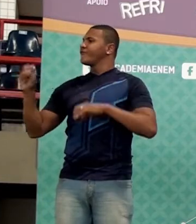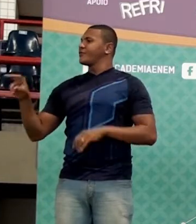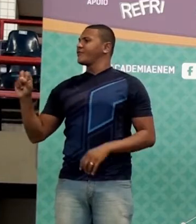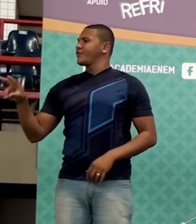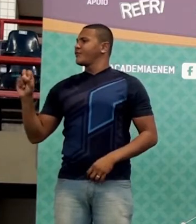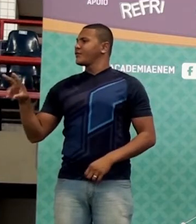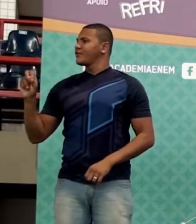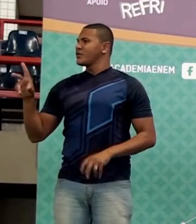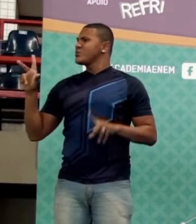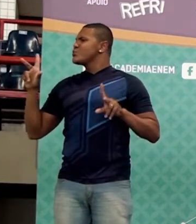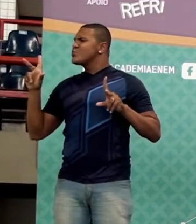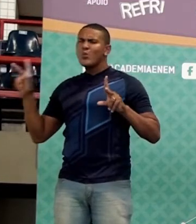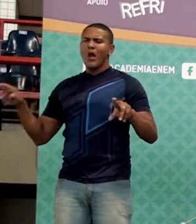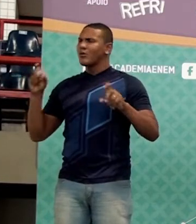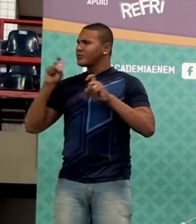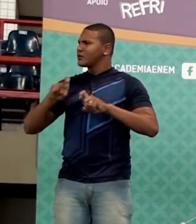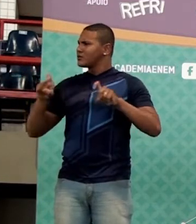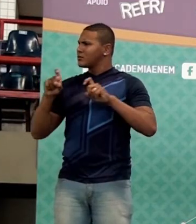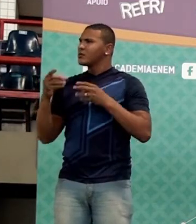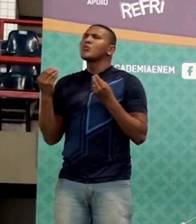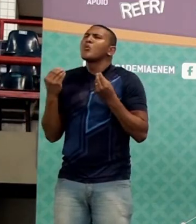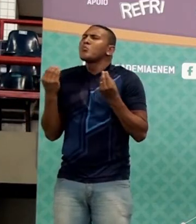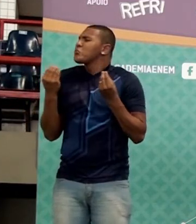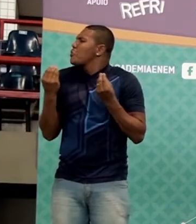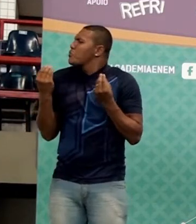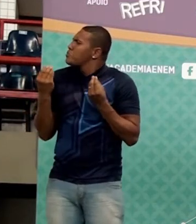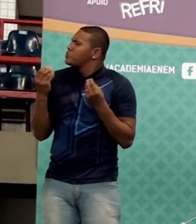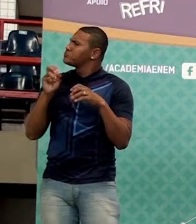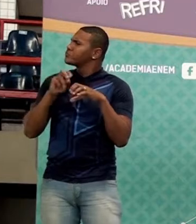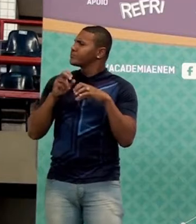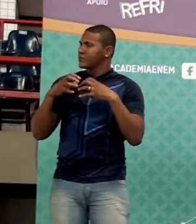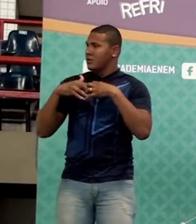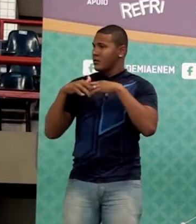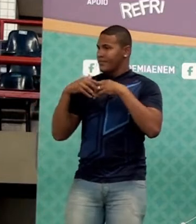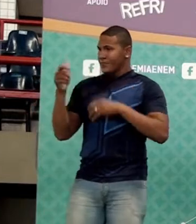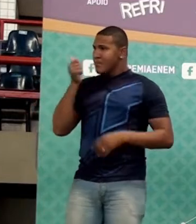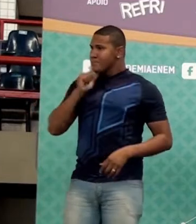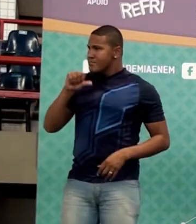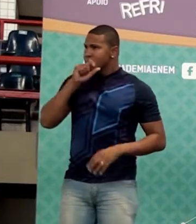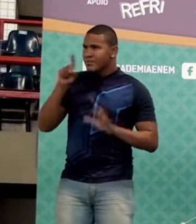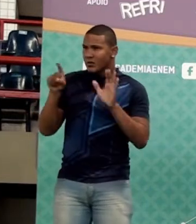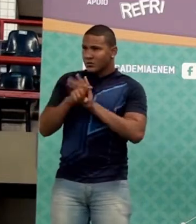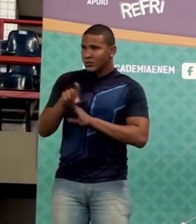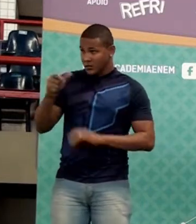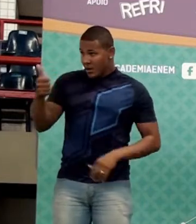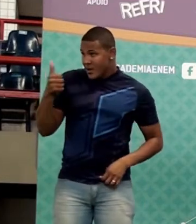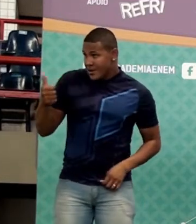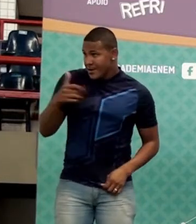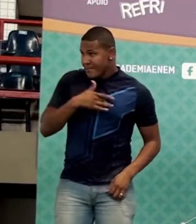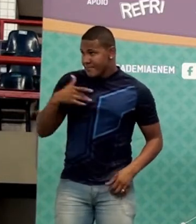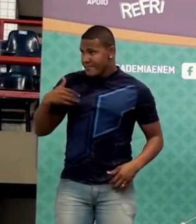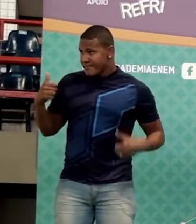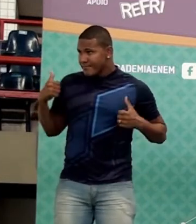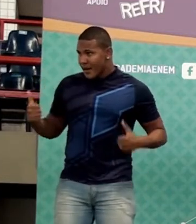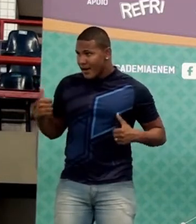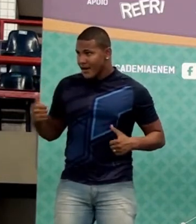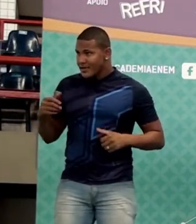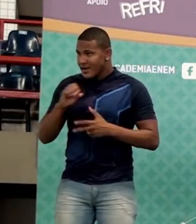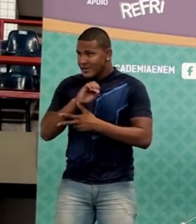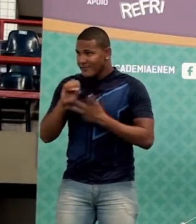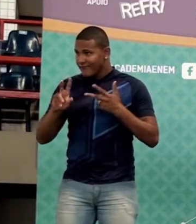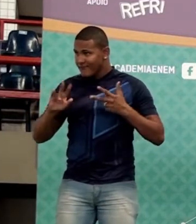encho a minha cabeça de vírus, o meu computador? Quando a mãe pergunta assim, ou alguém, e aí, está preparado para o